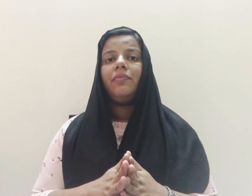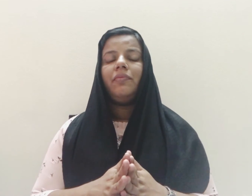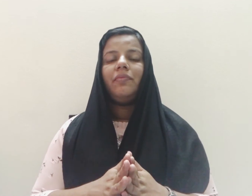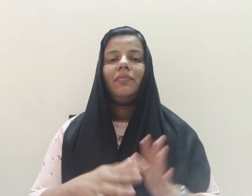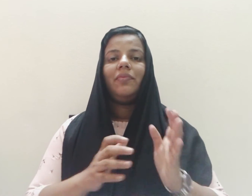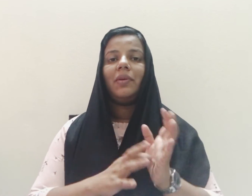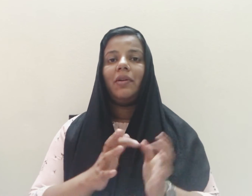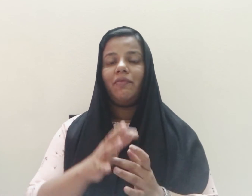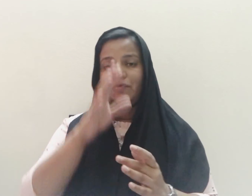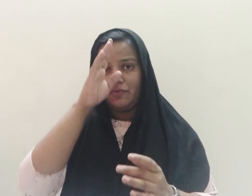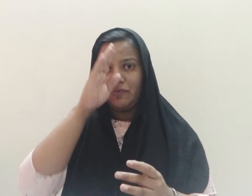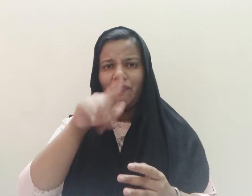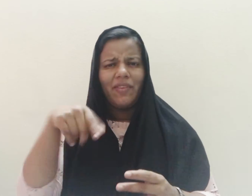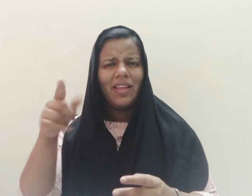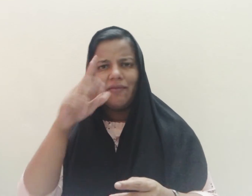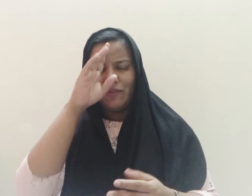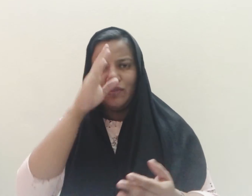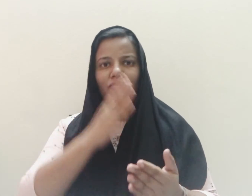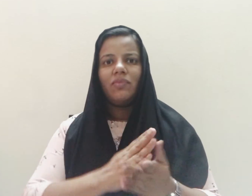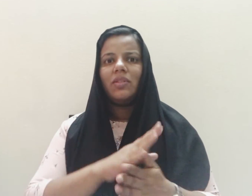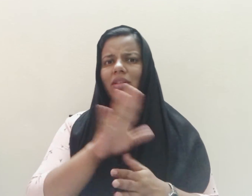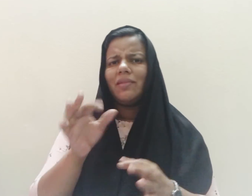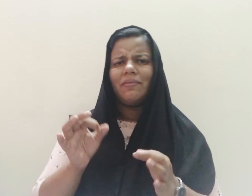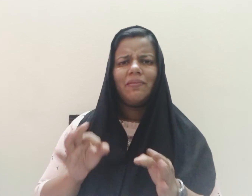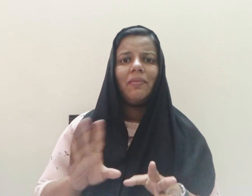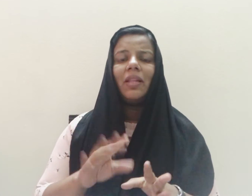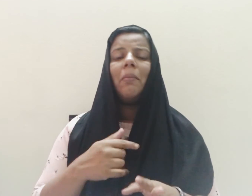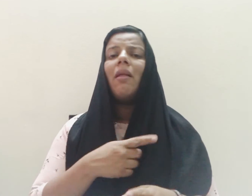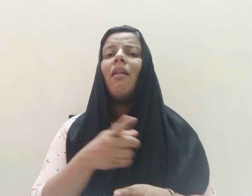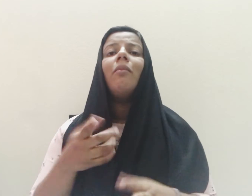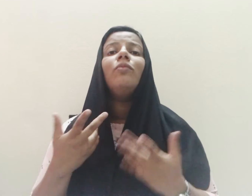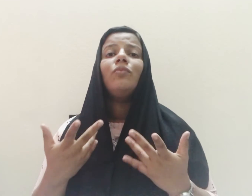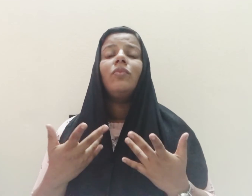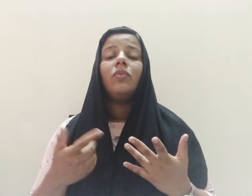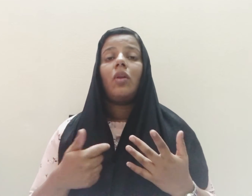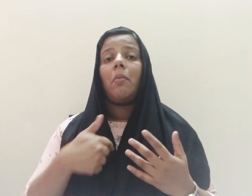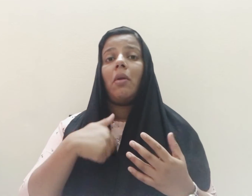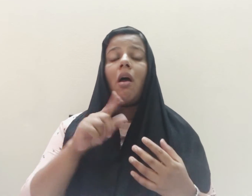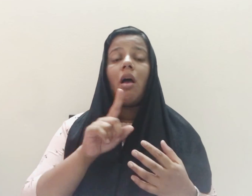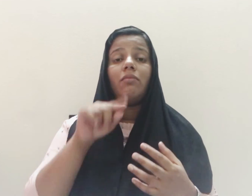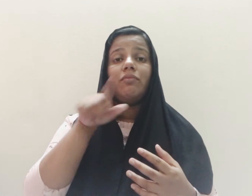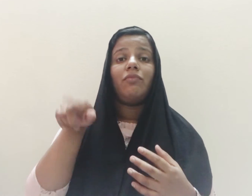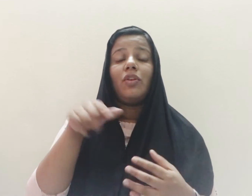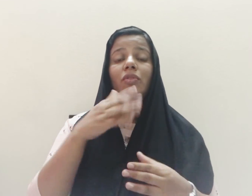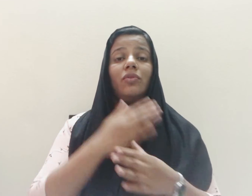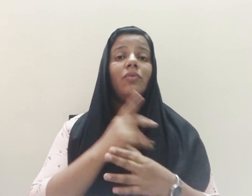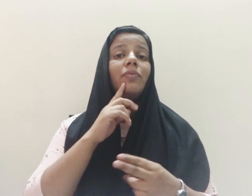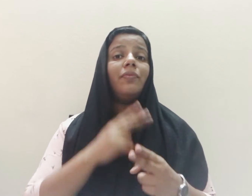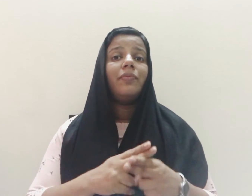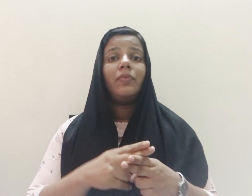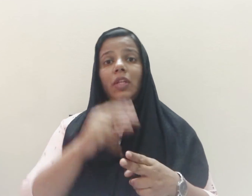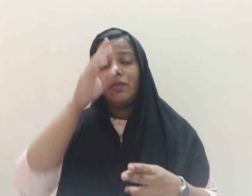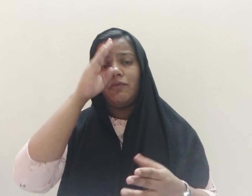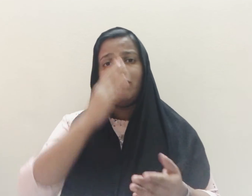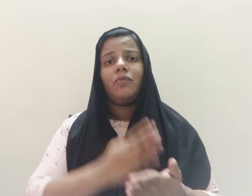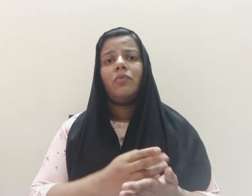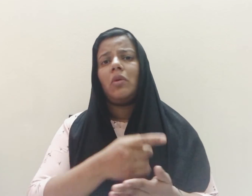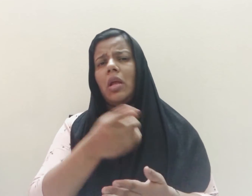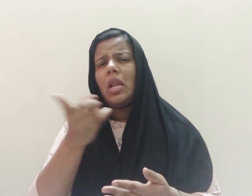നമ്മുടെ വിശ്വാസികളെ, മറ്റുള്ള വിശ്വാസികളെ കൂടെ നിന്ദിക്കാൻ പാടില്ല. പലപ്പോഴും അങ്ങനെ പറ്റുന്നത്. അപ്പം നമ്മളിൽ ഒരുത്തൻ തെറ്റ് ചെയ്ത് കഴിഞ്ഞാൽ വിശ്വാസ സമൂഹത്തിന് മുഴുവനും ആ